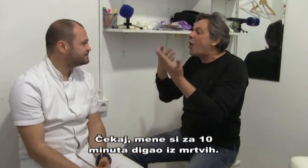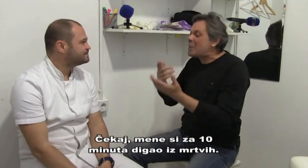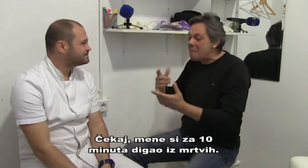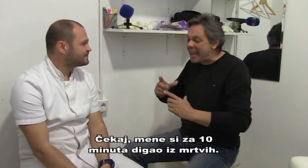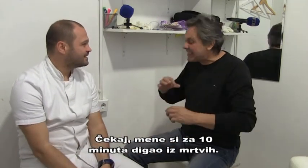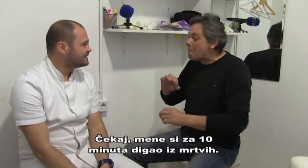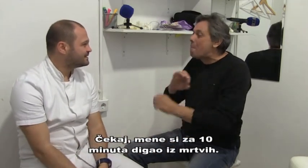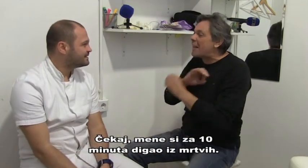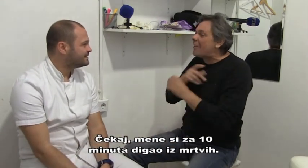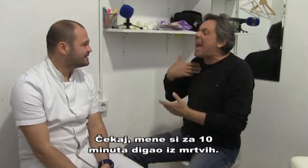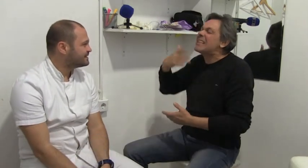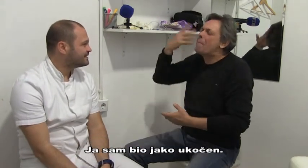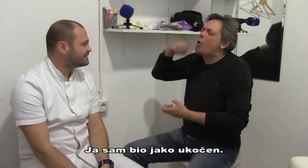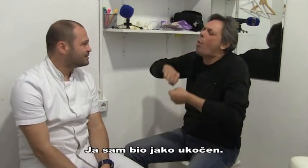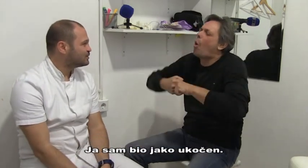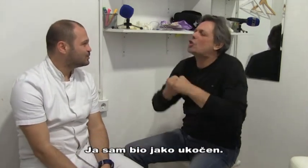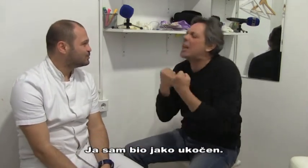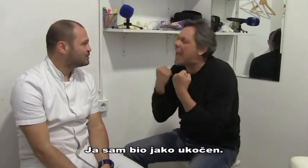digao si me iz mrtvih, ja sam bio ukočen jako.